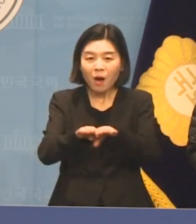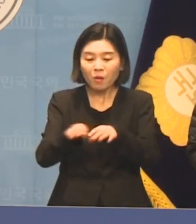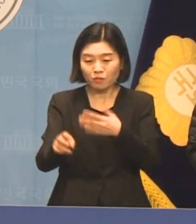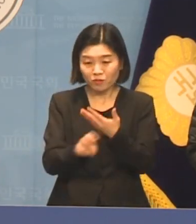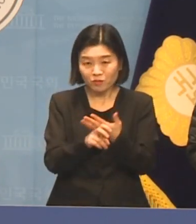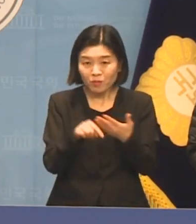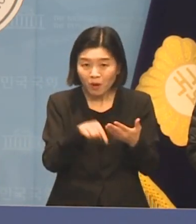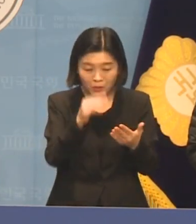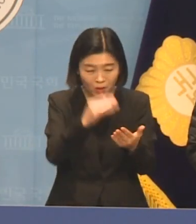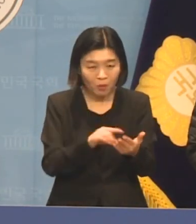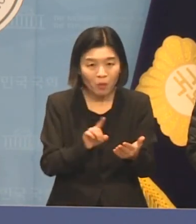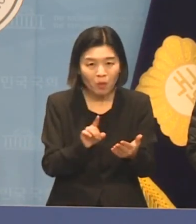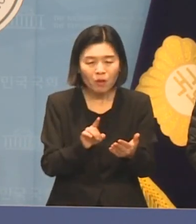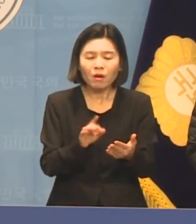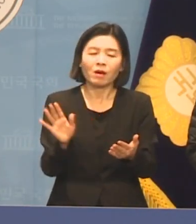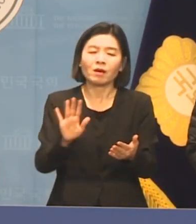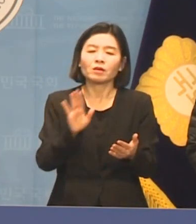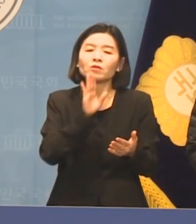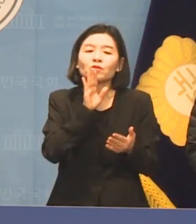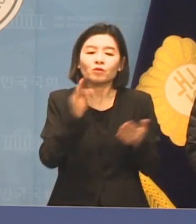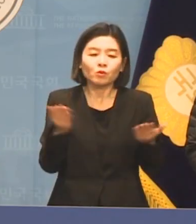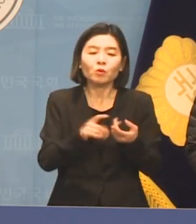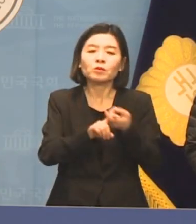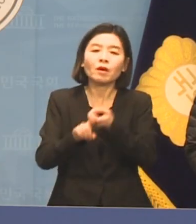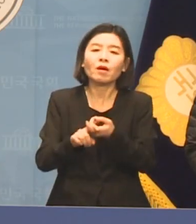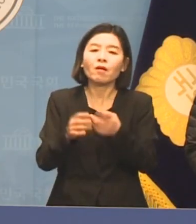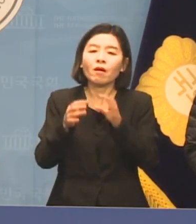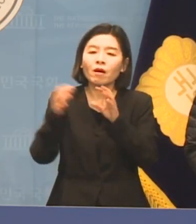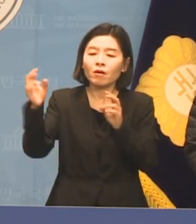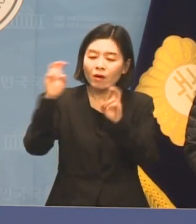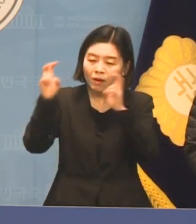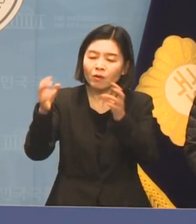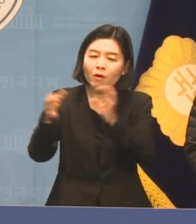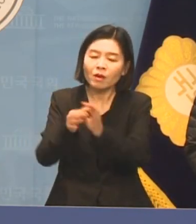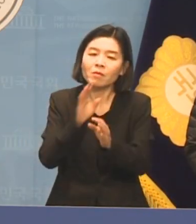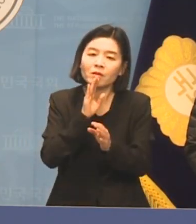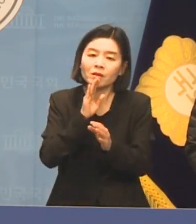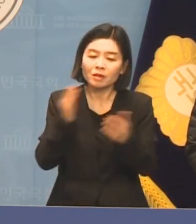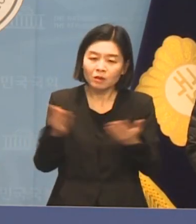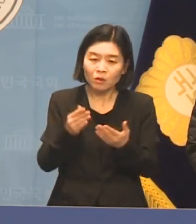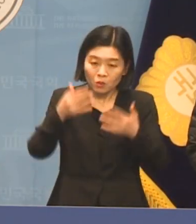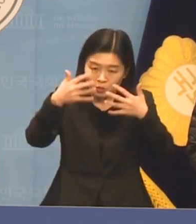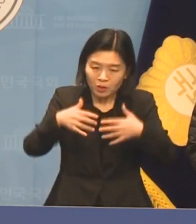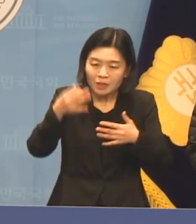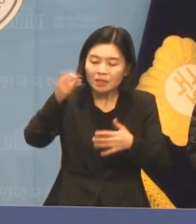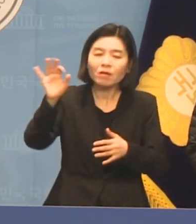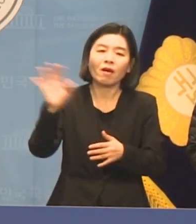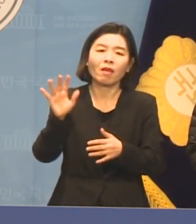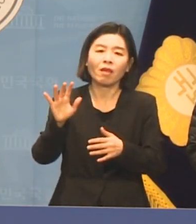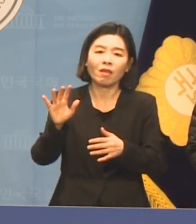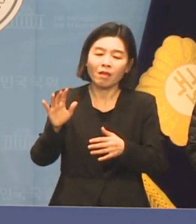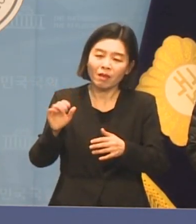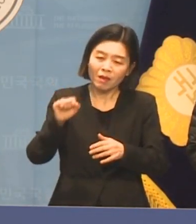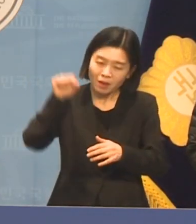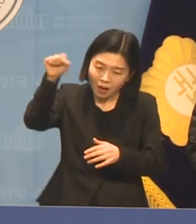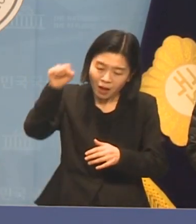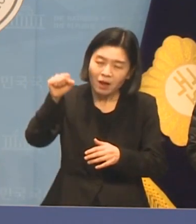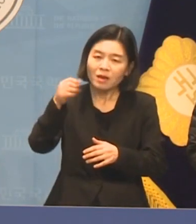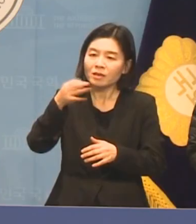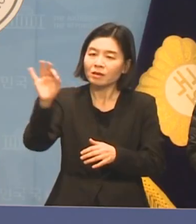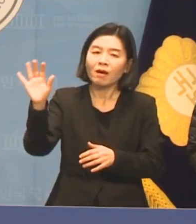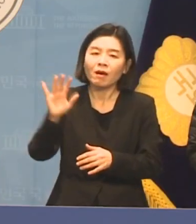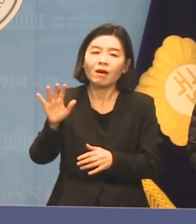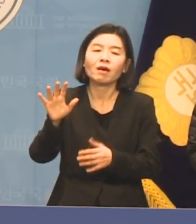노사관계임에도 교섭으로 인정하지 않거나 근로조건에 관한 사항임에도 쟁의 행위 사유로 인정하지 않는 경우들이